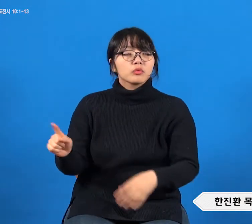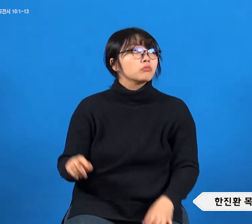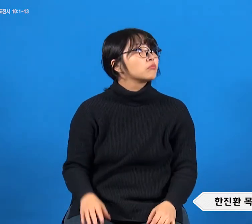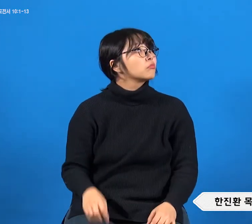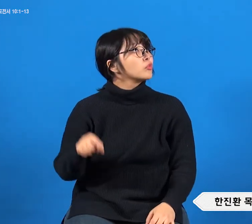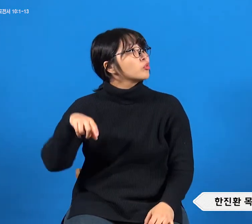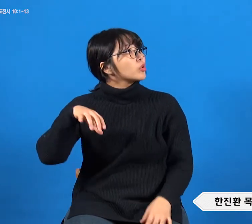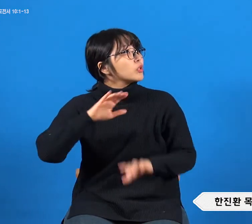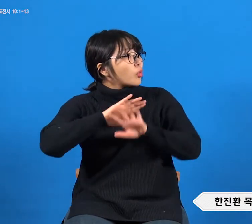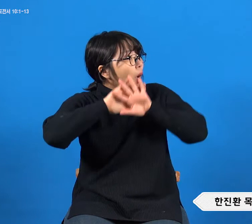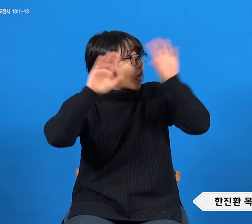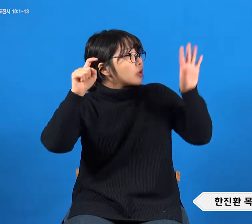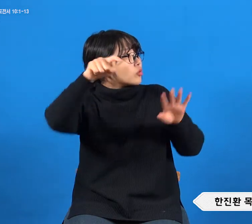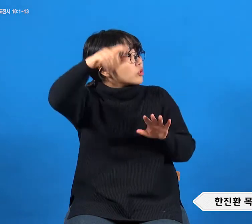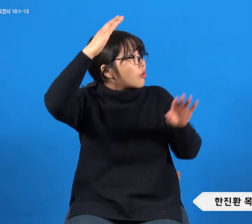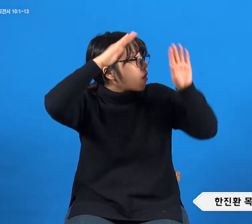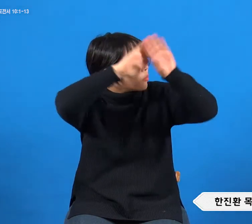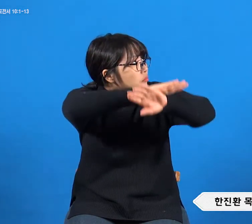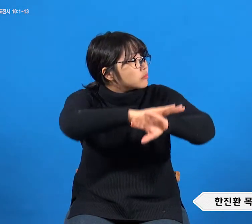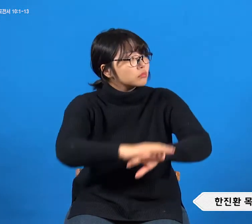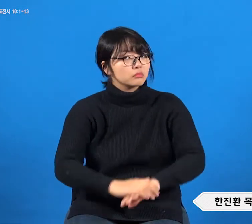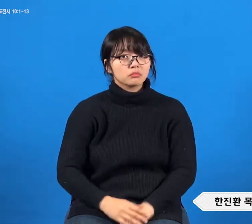여기가 화나니까요.